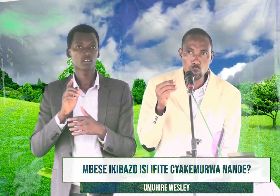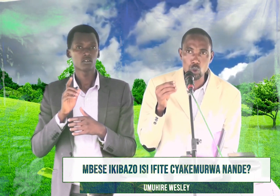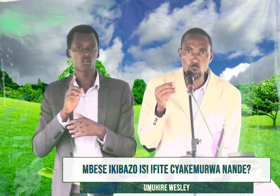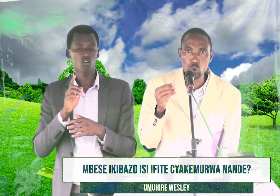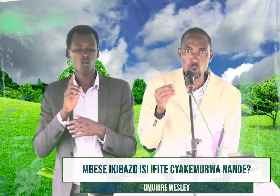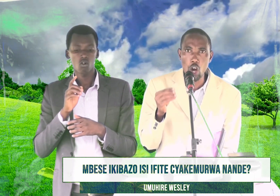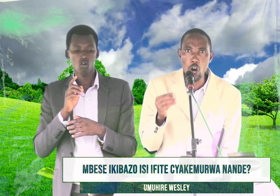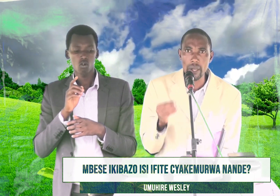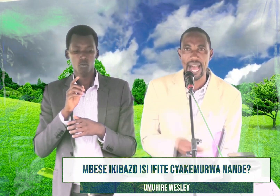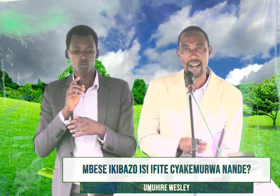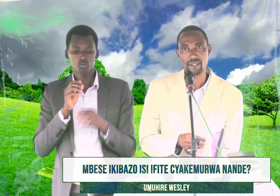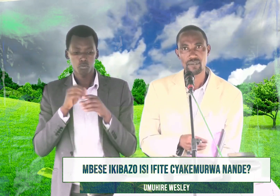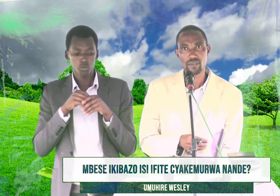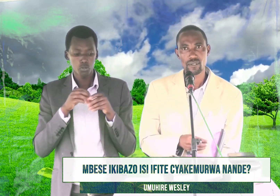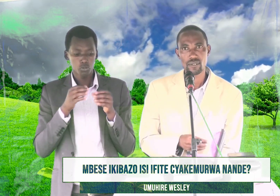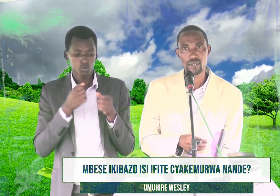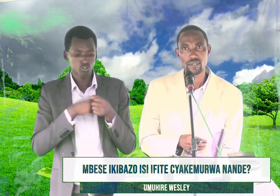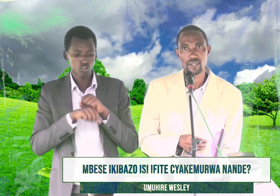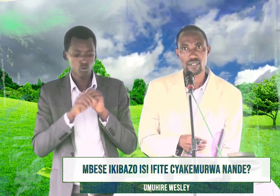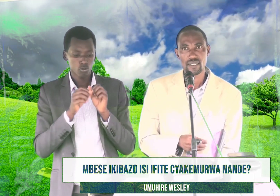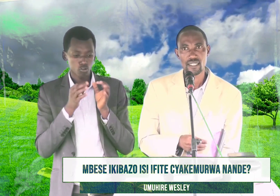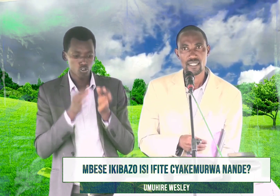ntukisuzuguze mu tuntu dutoya.